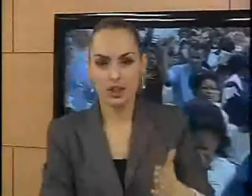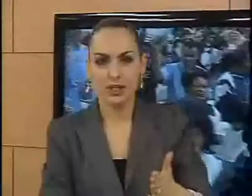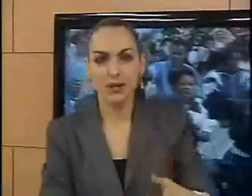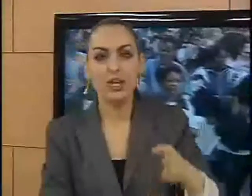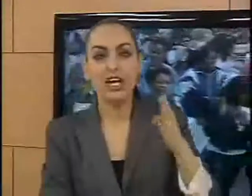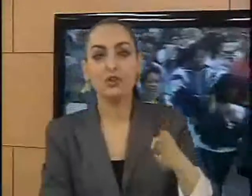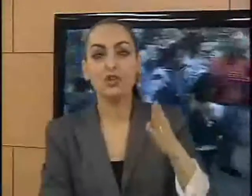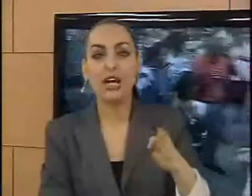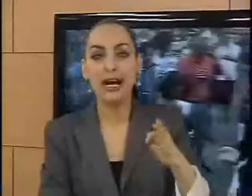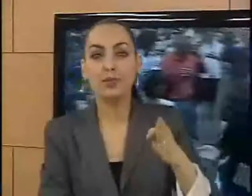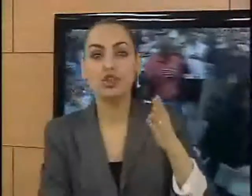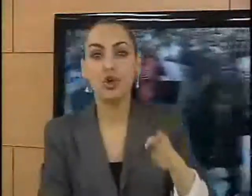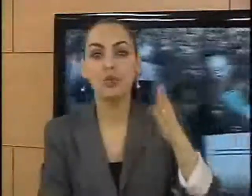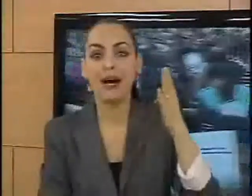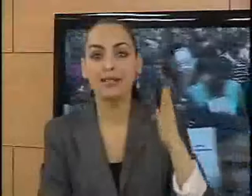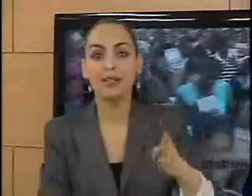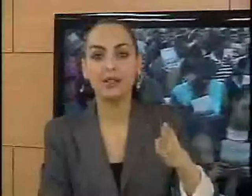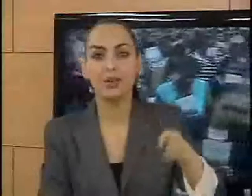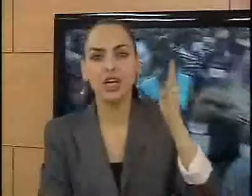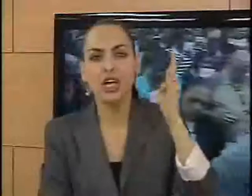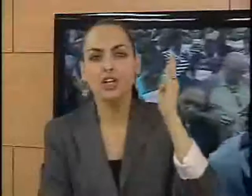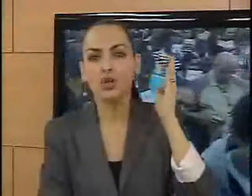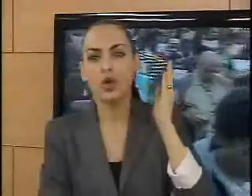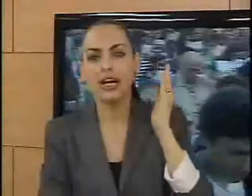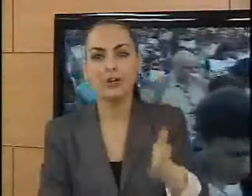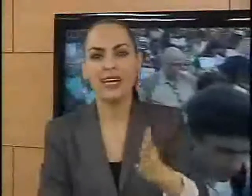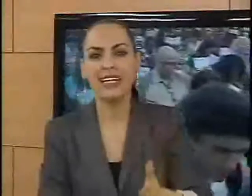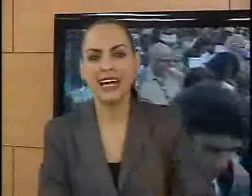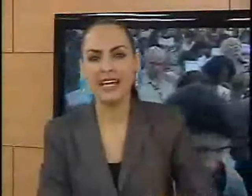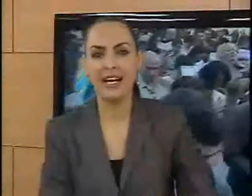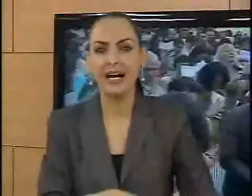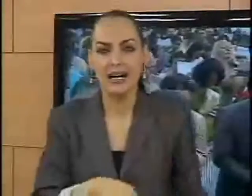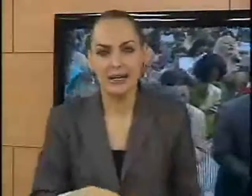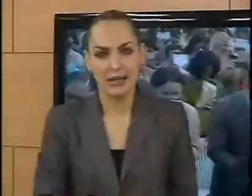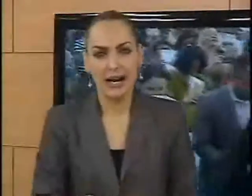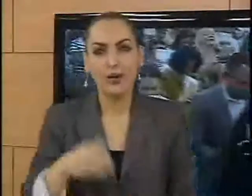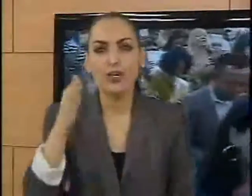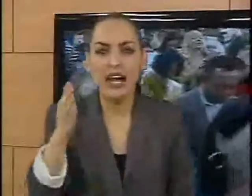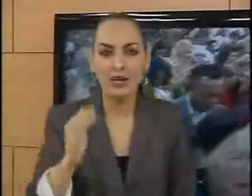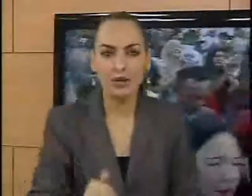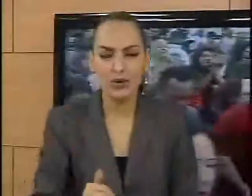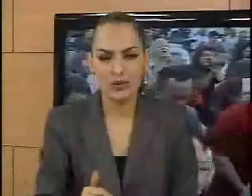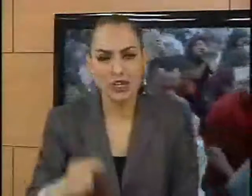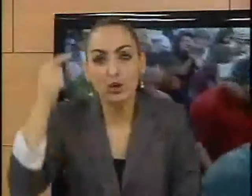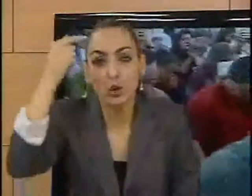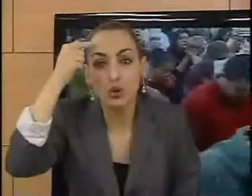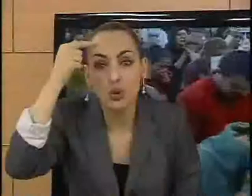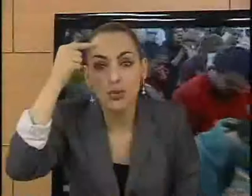Vigia. Não deixa o diabo te roubar, te destruir, te colocar numa encrenca. Arruinar com a tua vida. Tudo